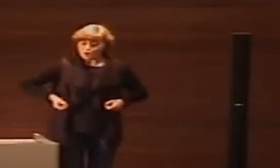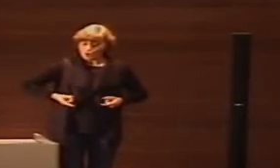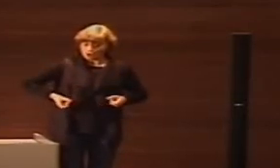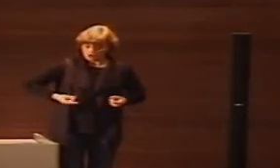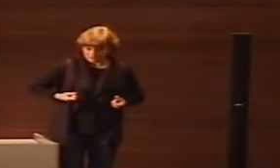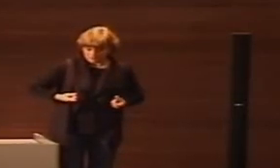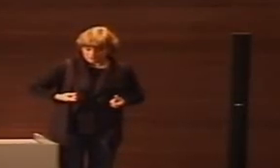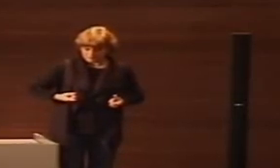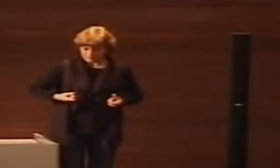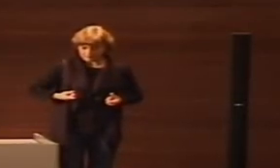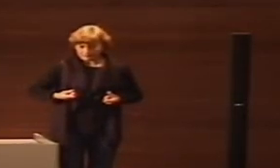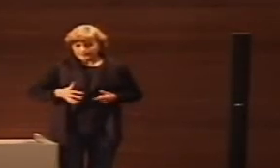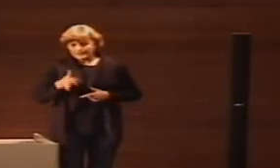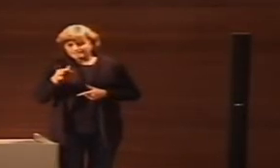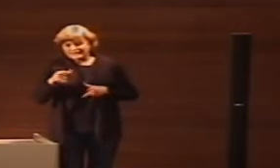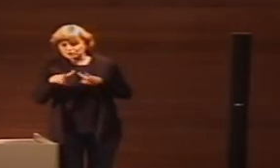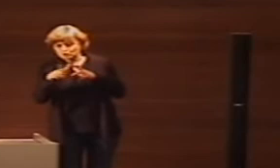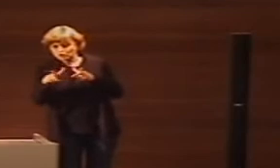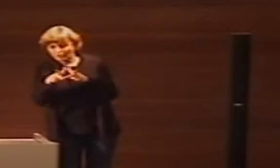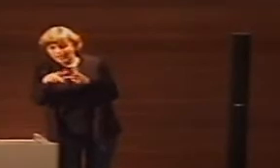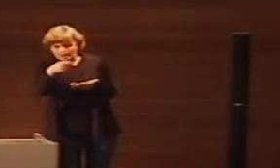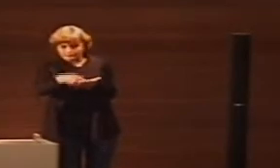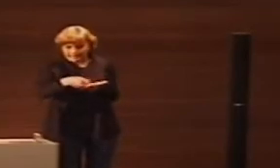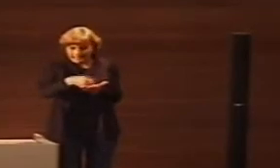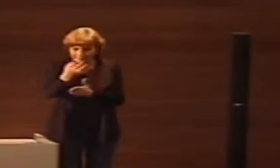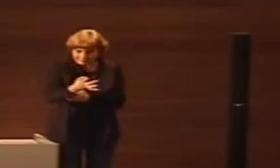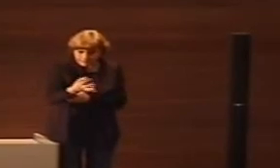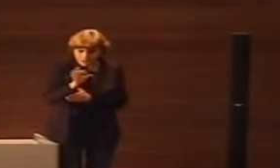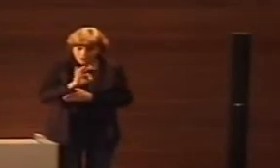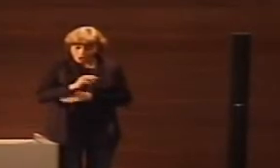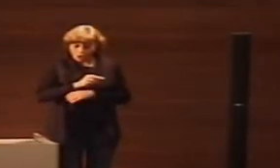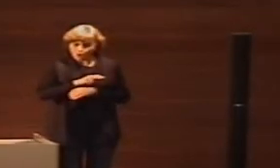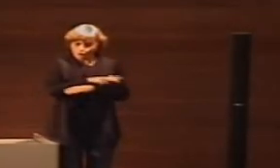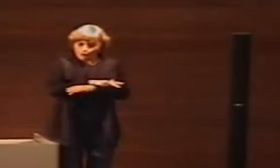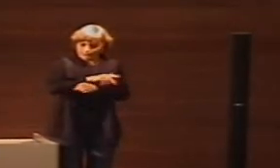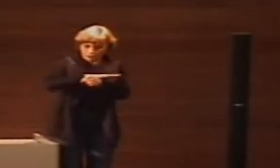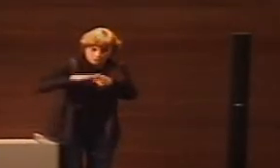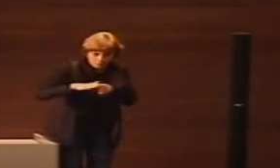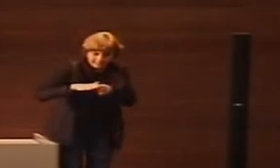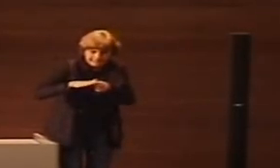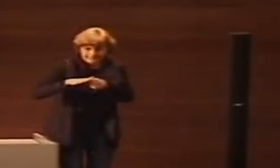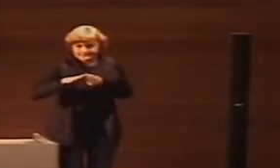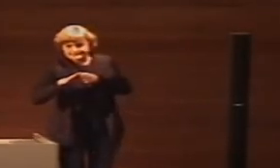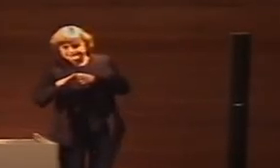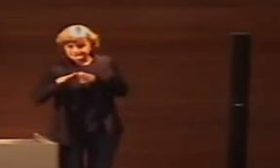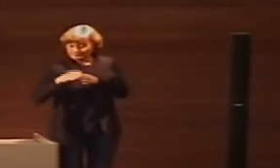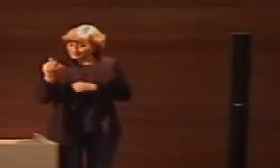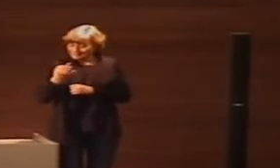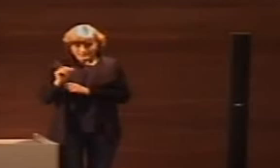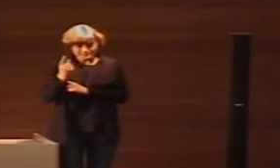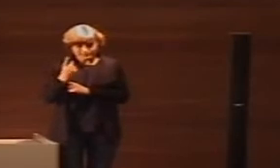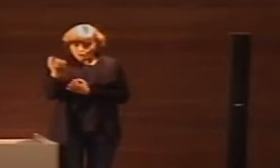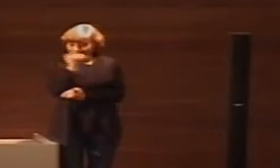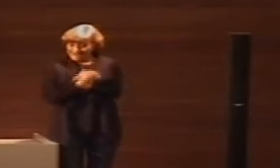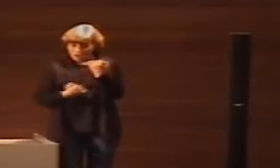ambientales y sociales, la imagen cambia, ¿no? Y es importante que esto se incorpore y que, por tanto, se alinee el mensaje económico y